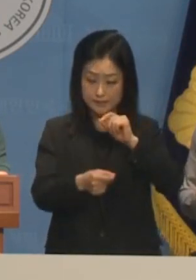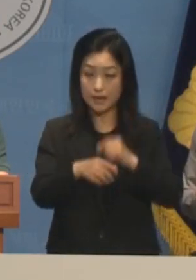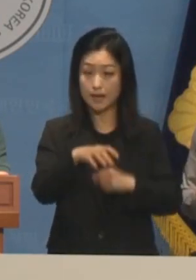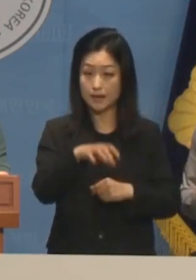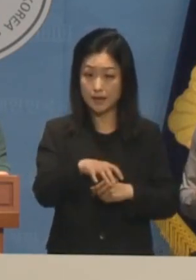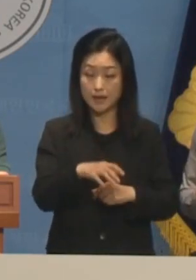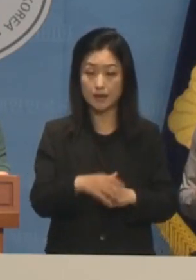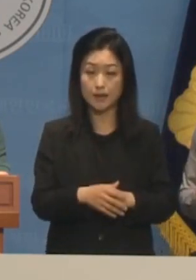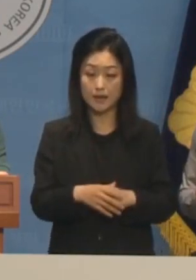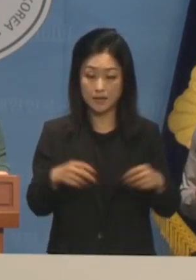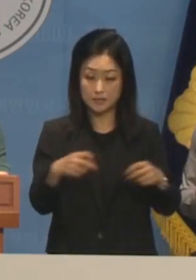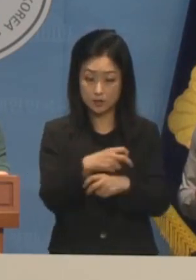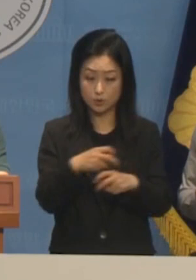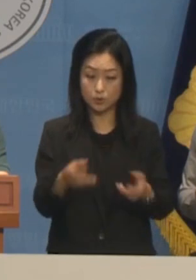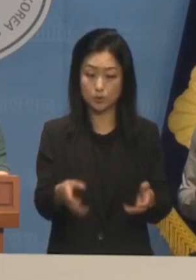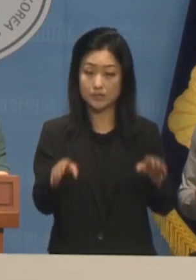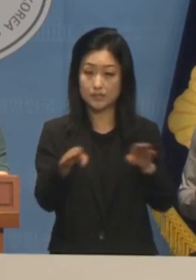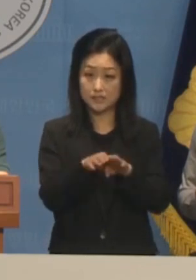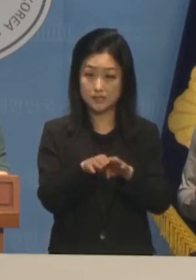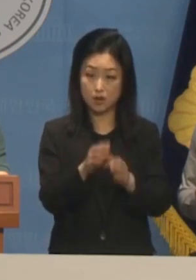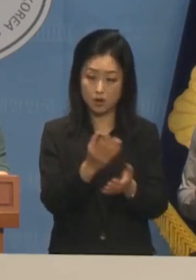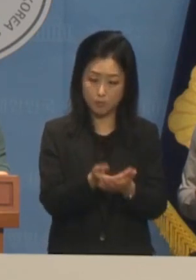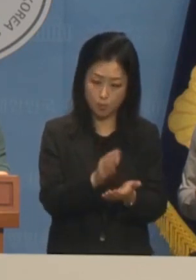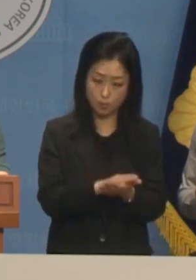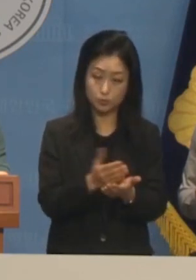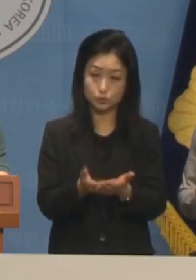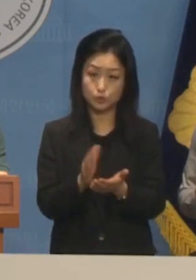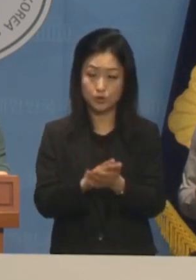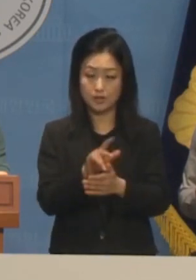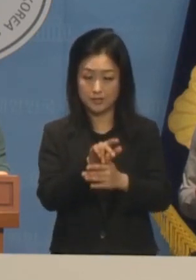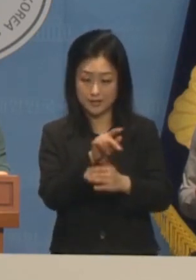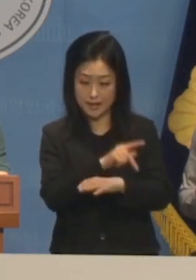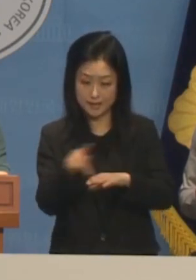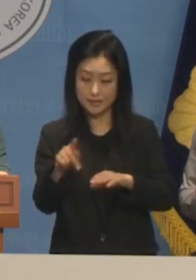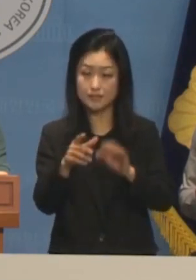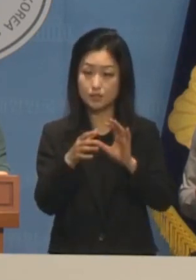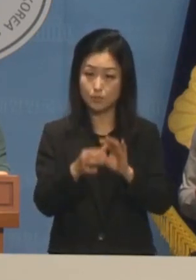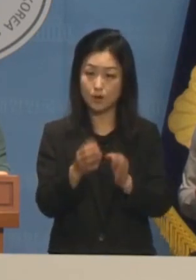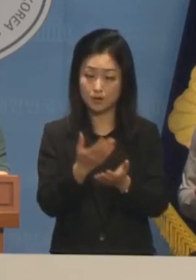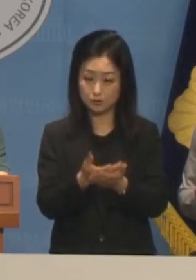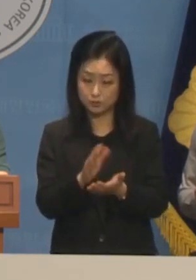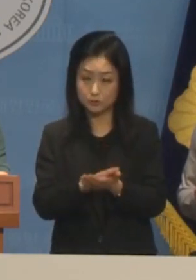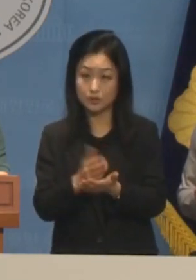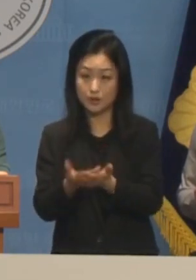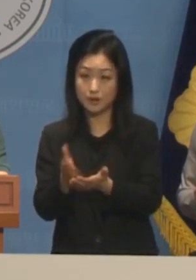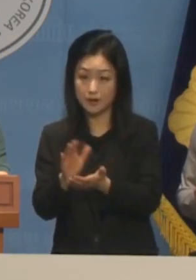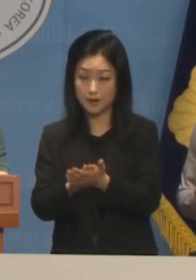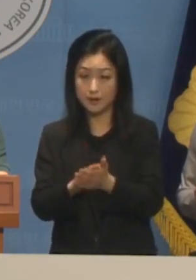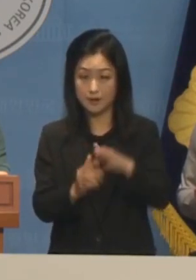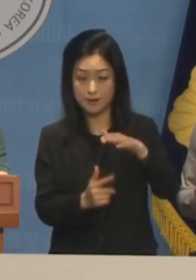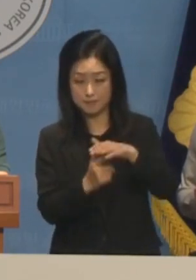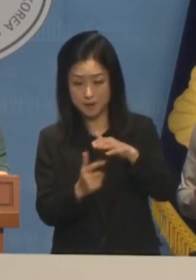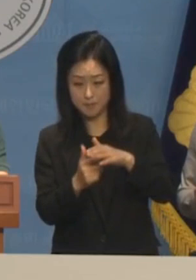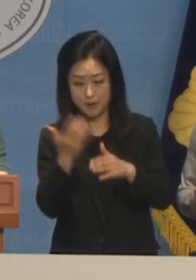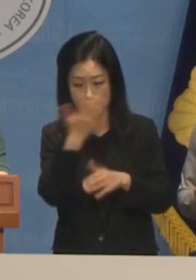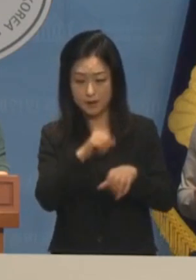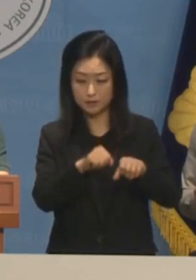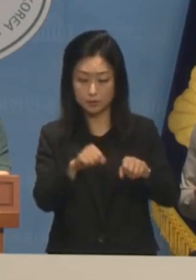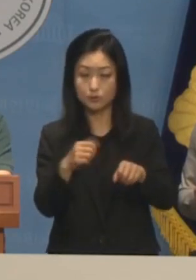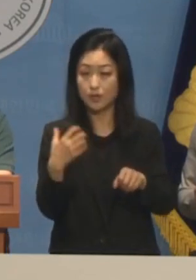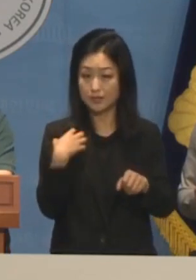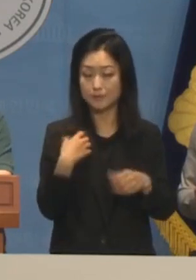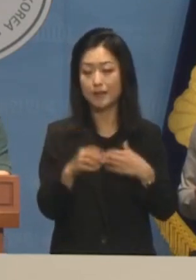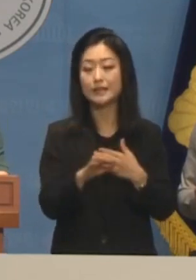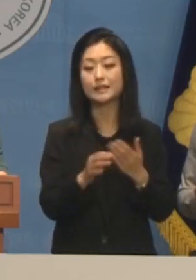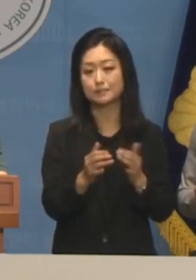공무직은 철도 시설의 유지보수와 환경, KTX 고속열차, 일반 열차 등 차량 정비와 열차 청소 업무 등을 담당하고